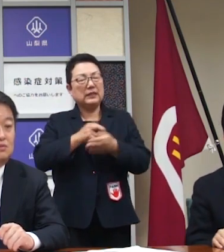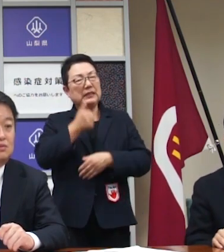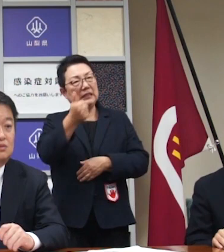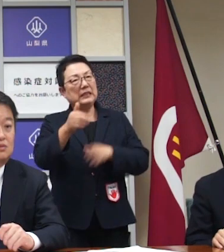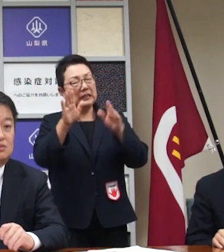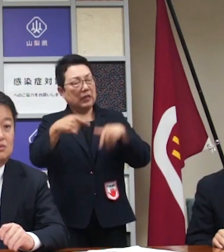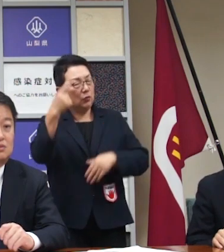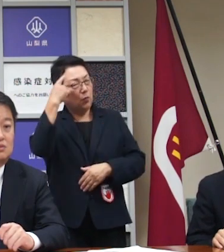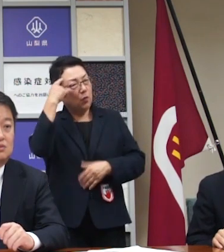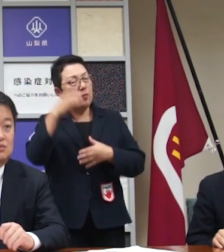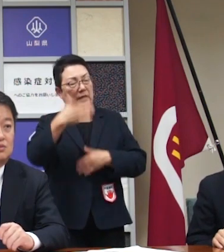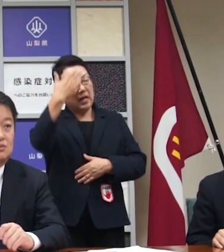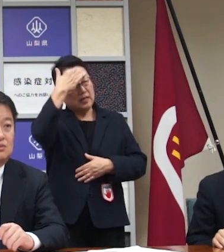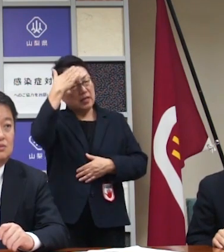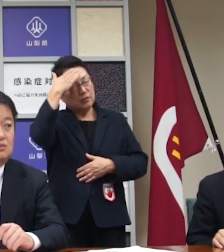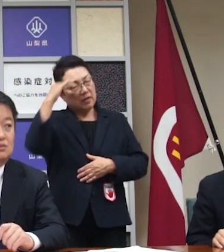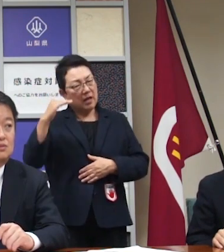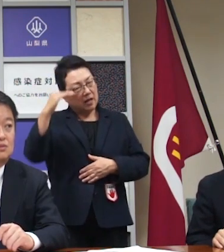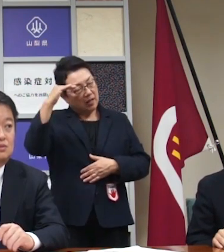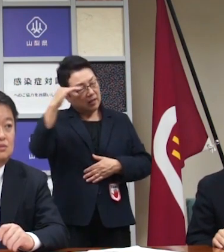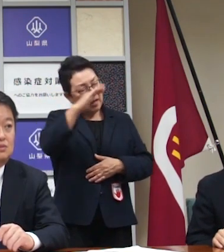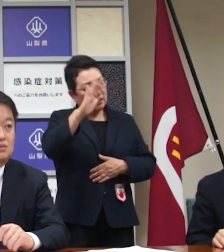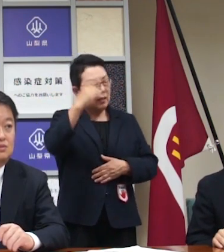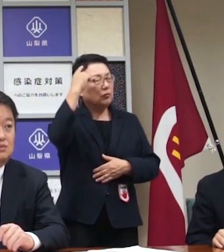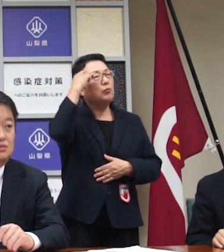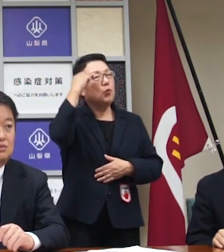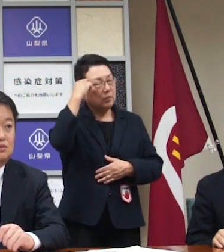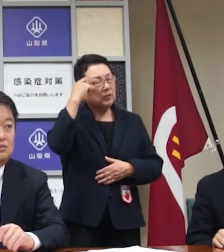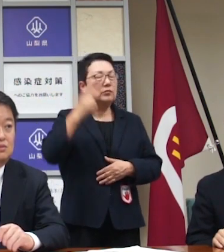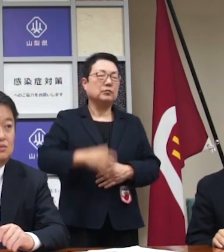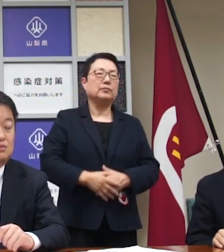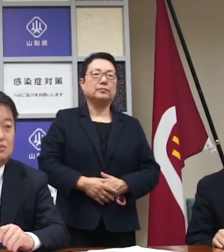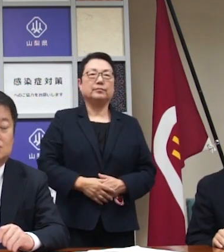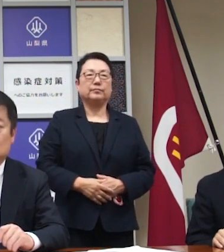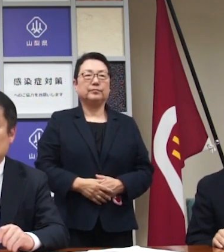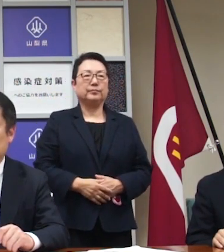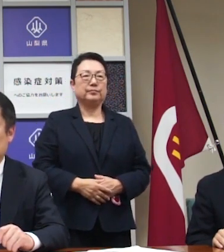ので、まあ、発熱は続いていたのかなと思います。